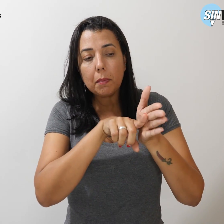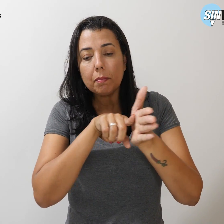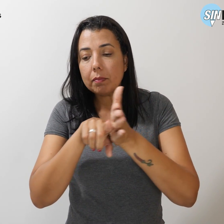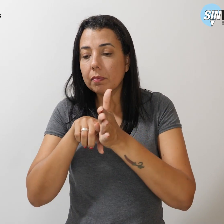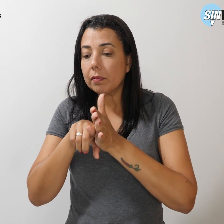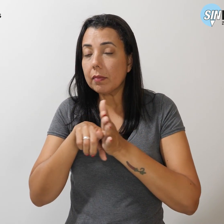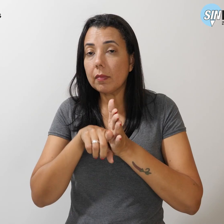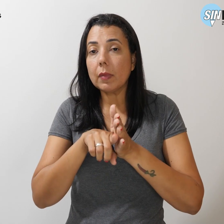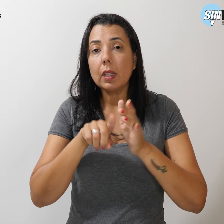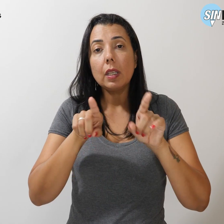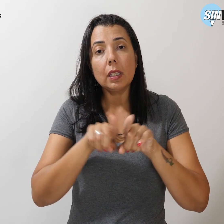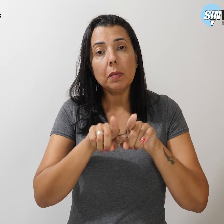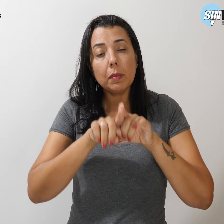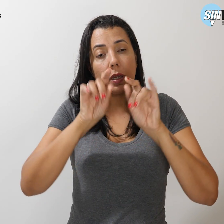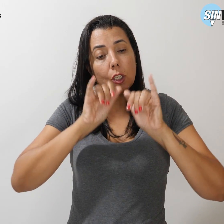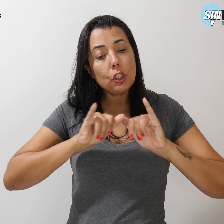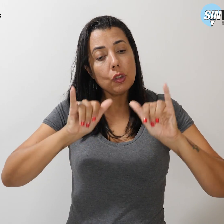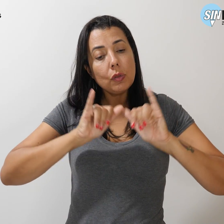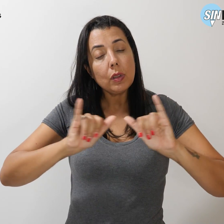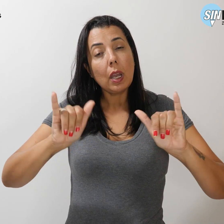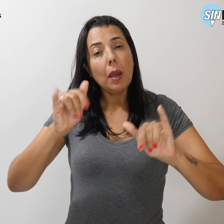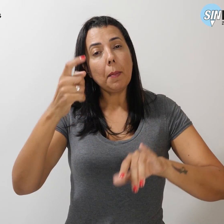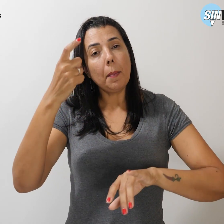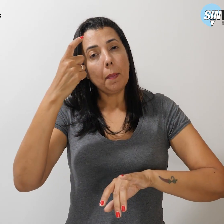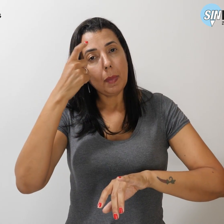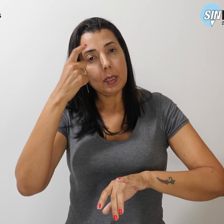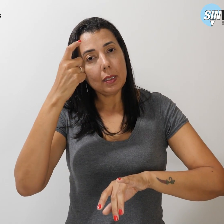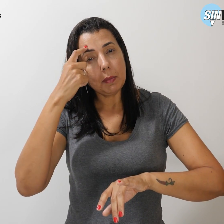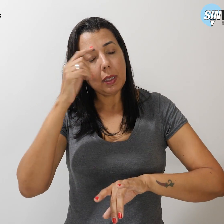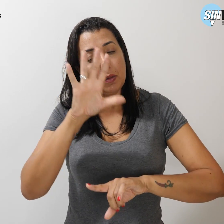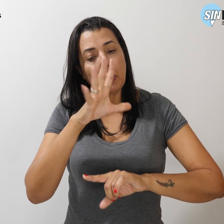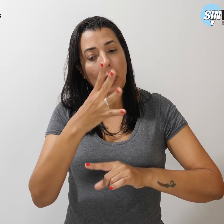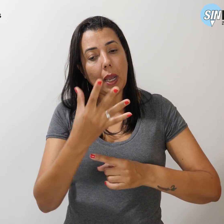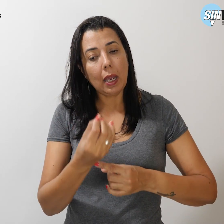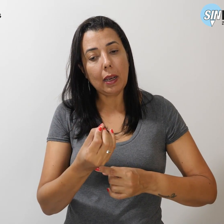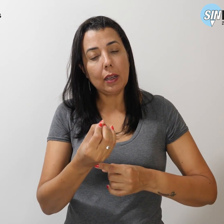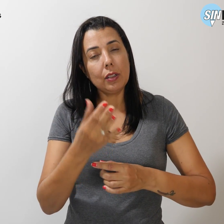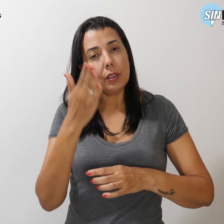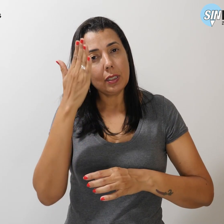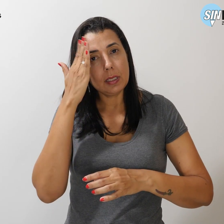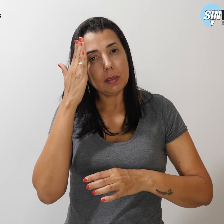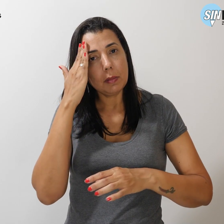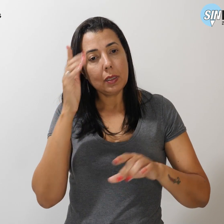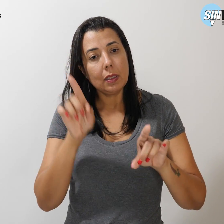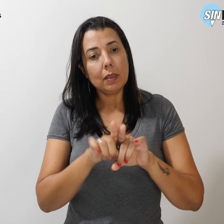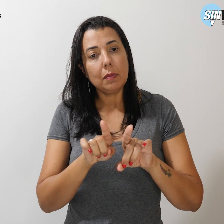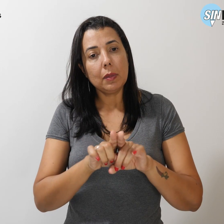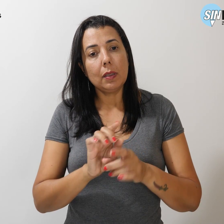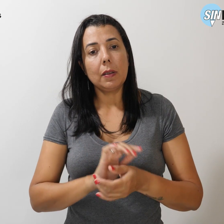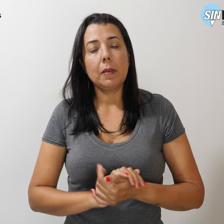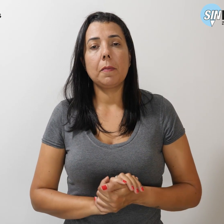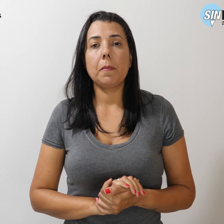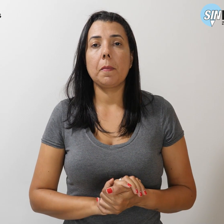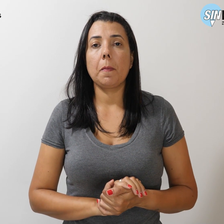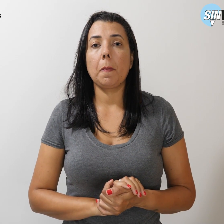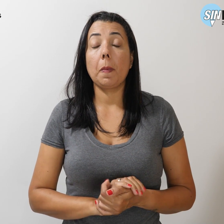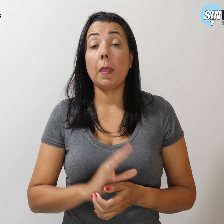e divulgar o pensamento, a arte e o saber. A decisão